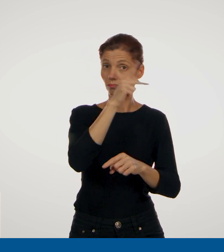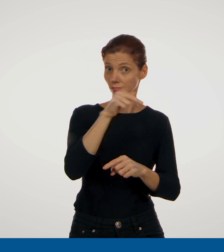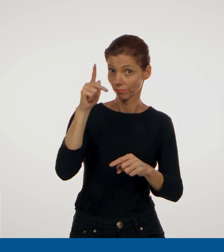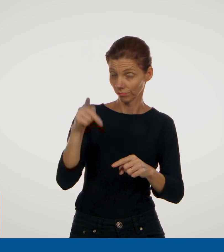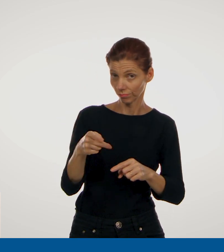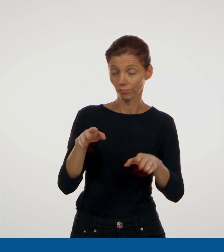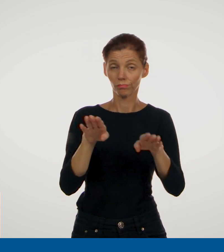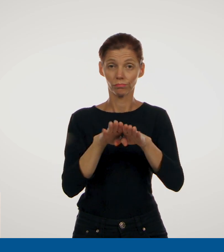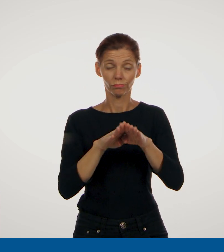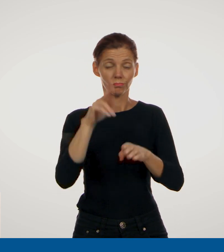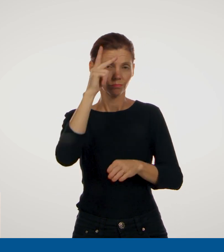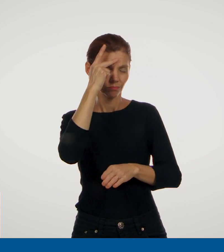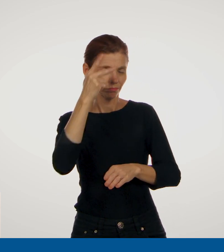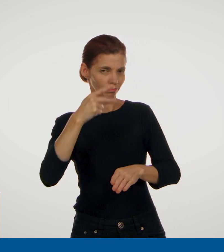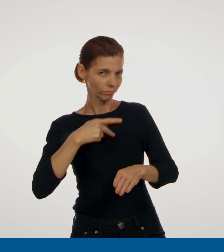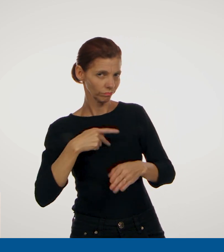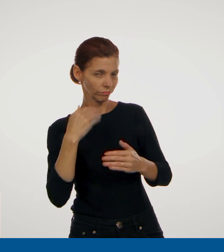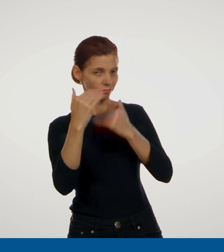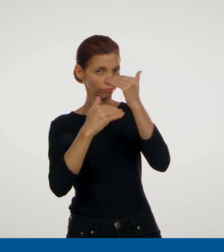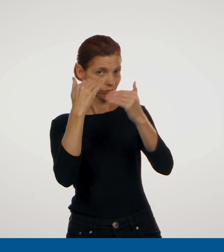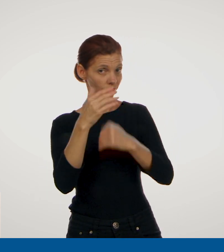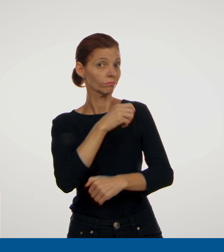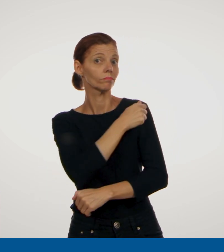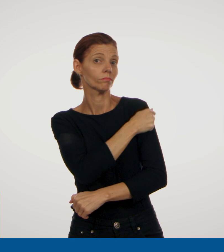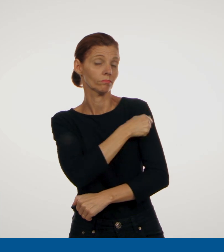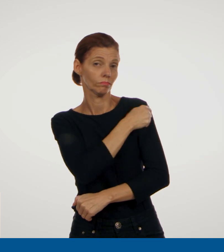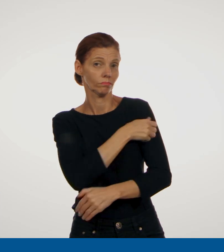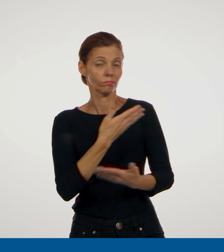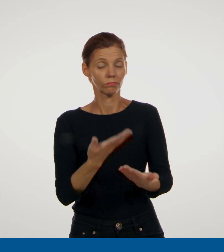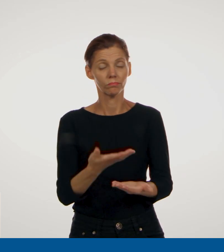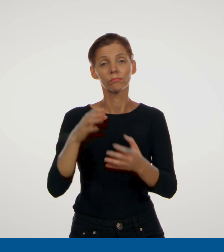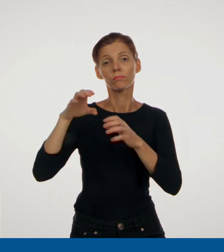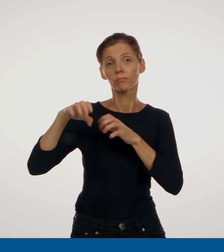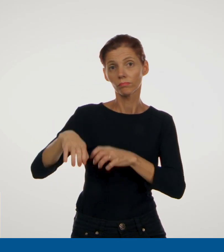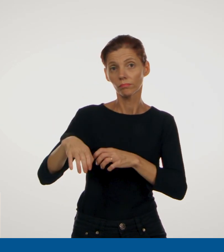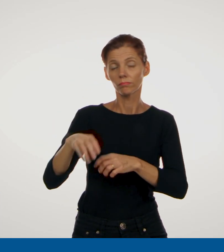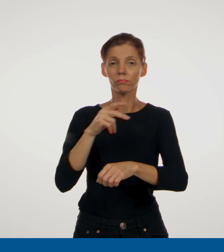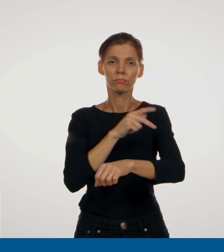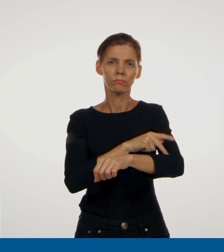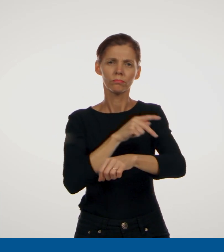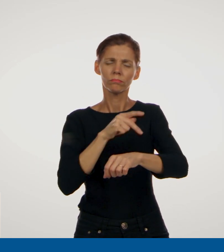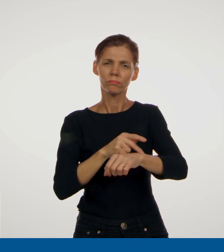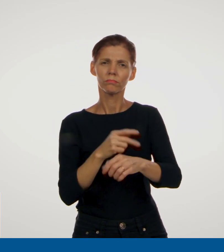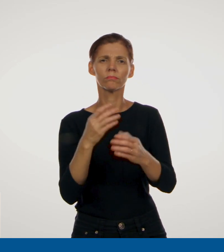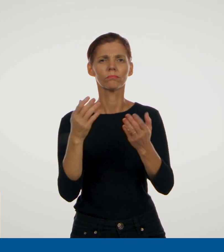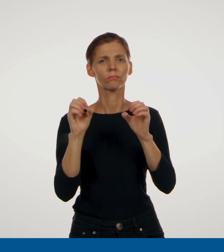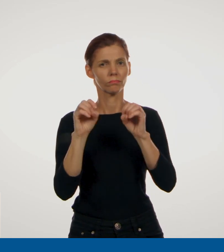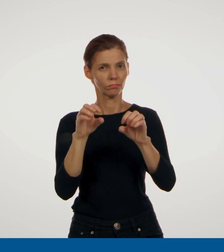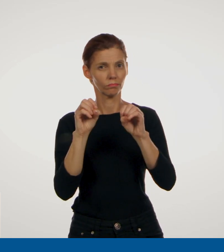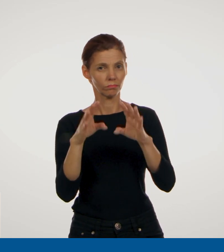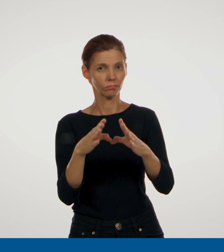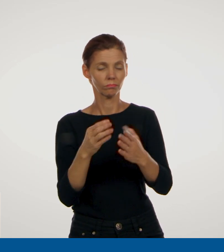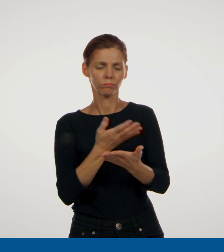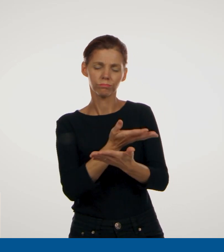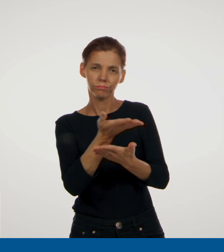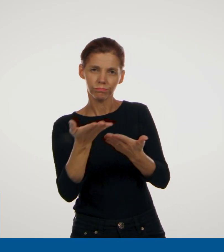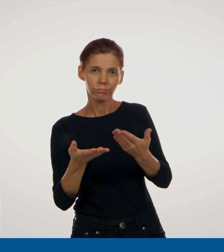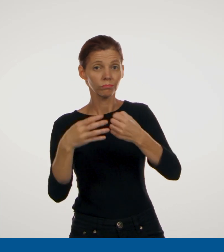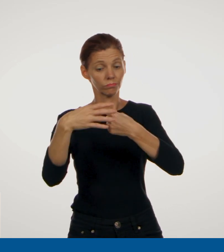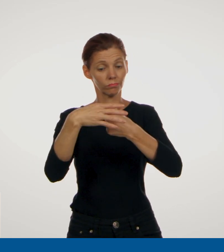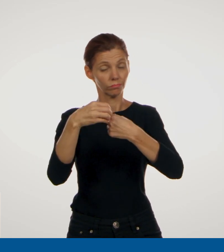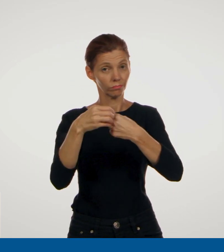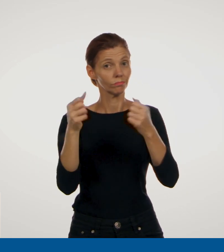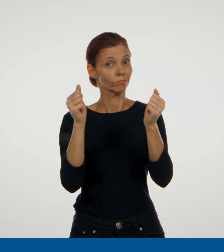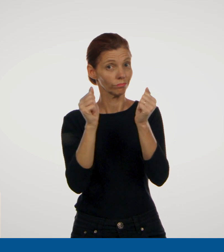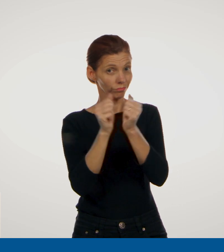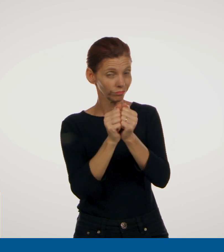educador e a personalidade em desenvolvimento do aluno. Assim, a pedagogia e a educação, como